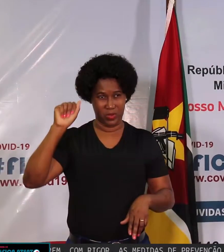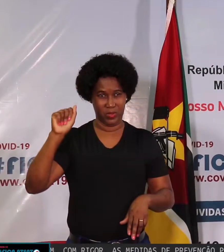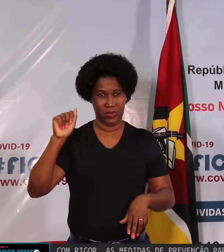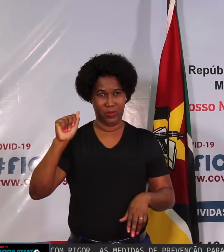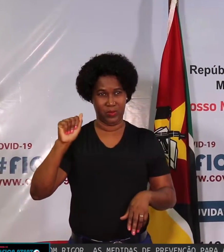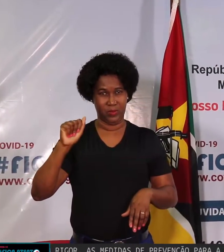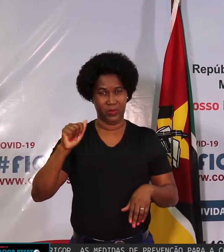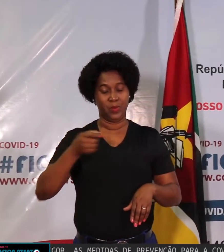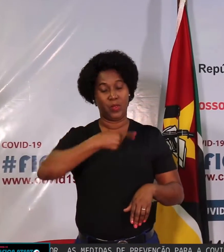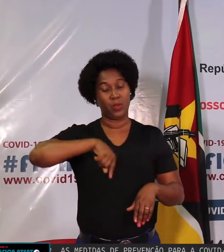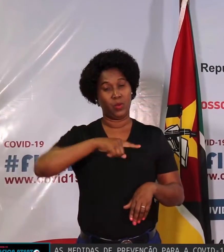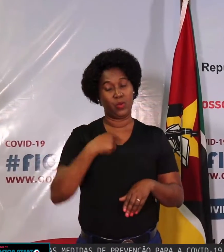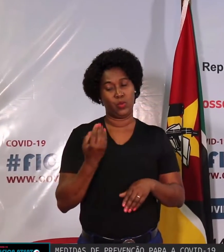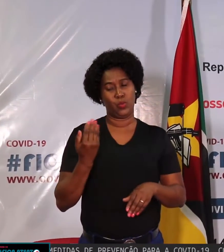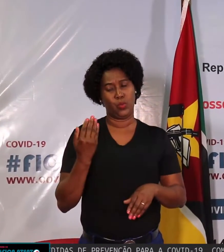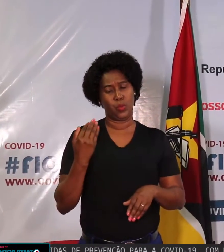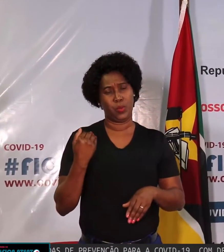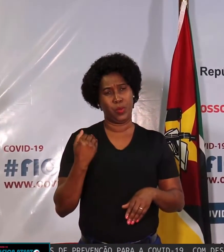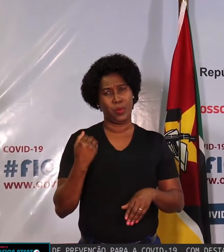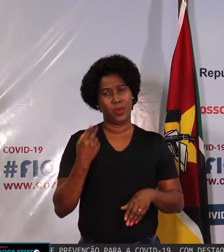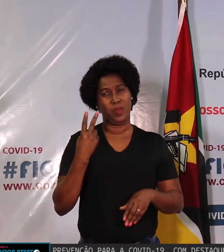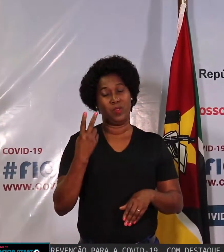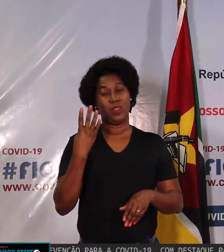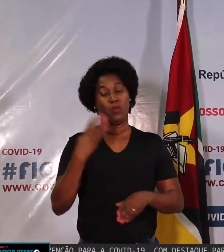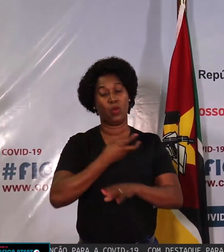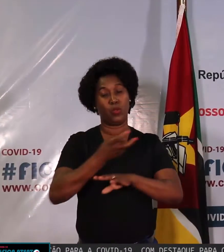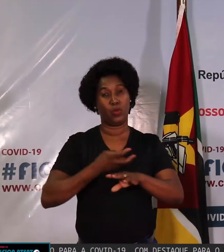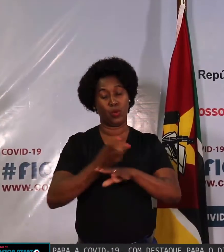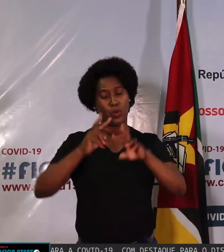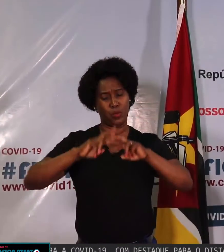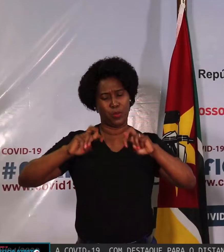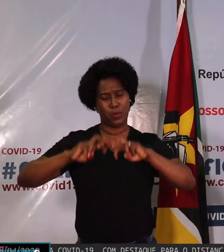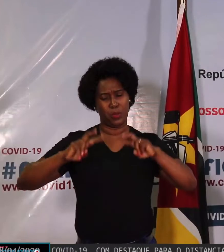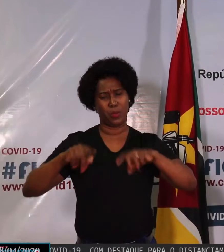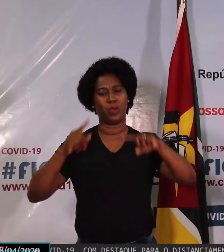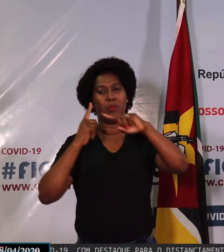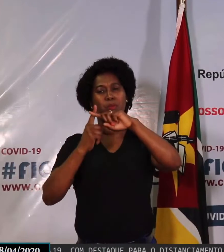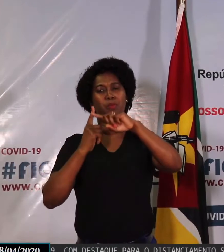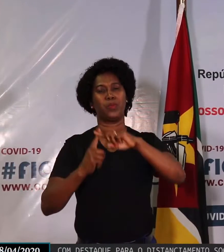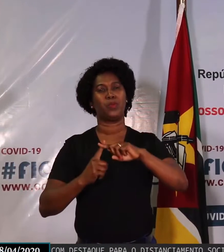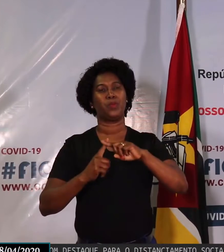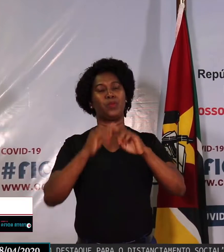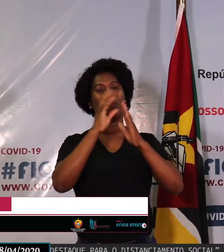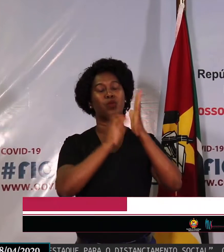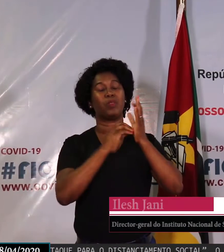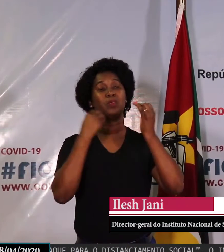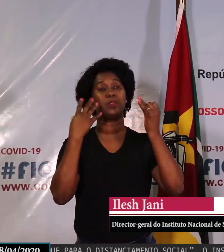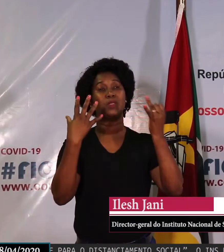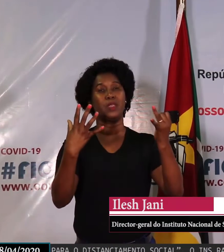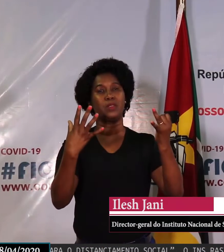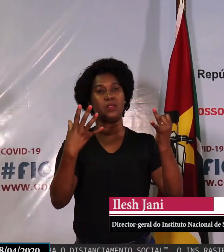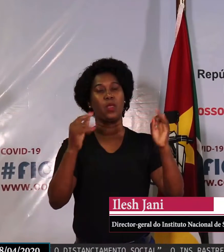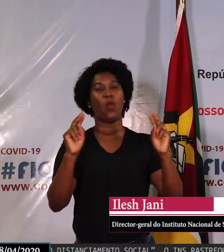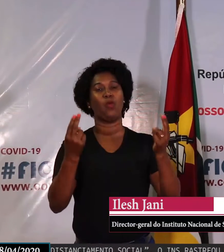Nós diagnosticamos nas últimas 24 horas 7 casos novos de coronavírus no nosso país,